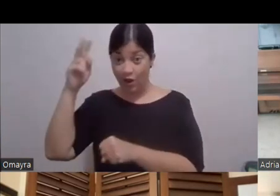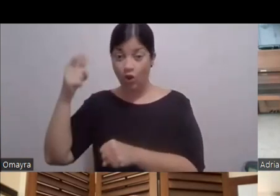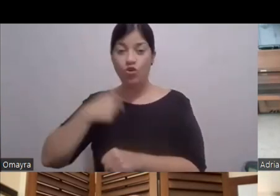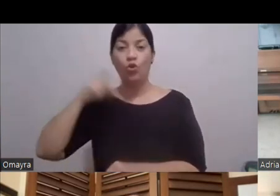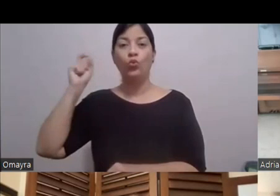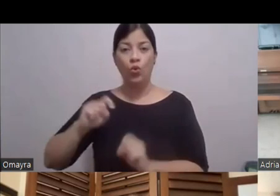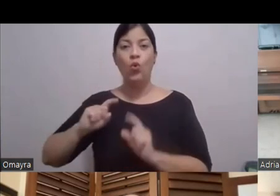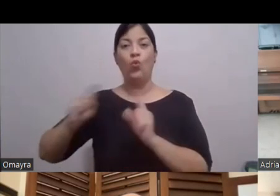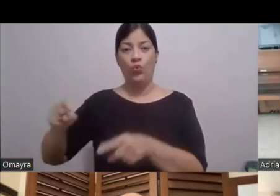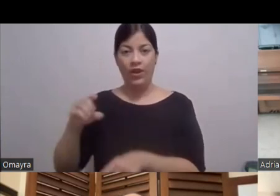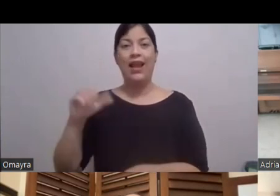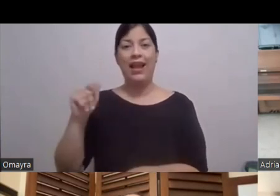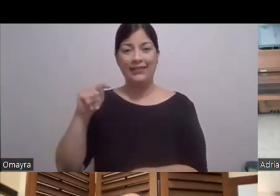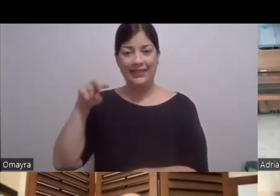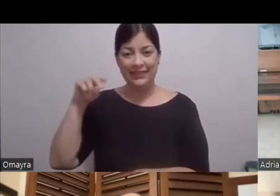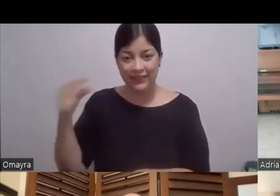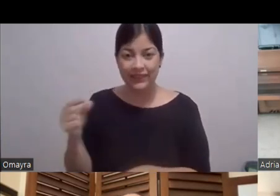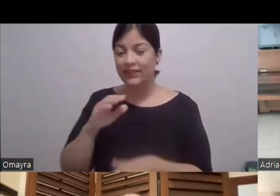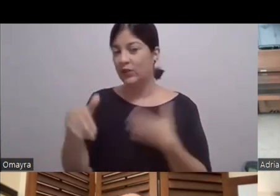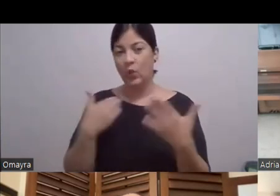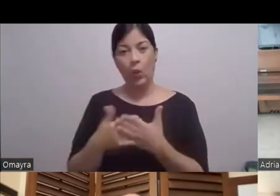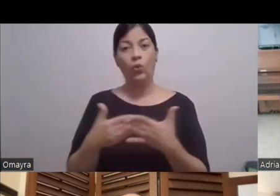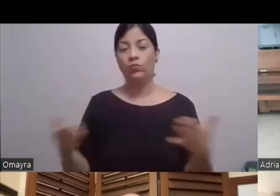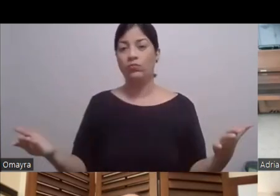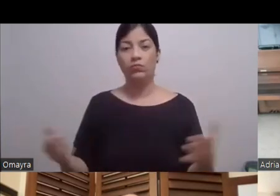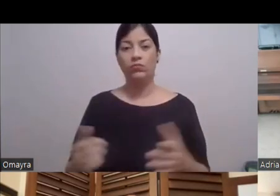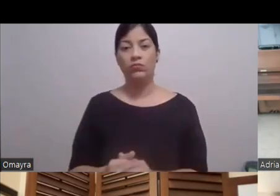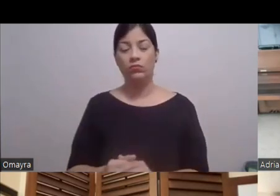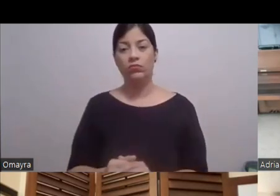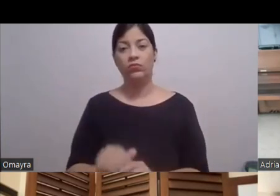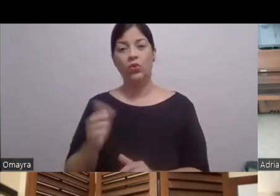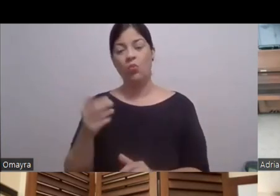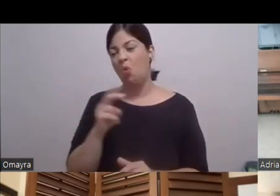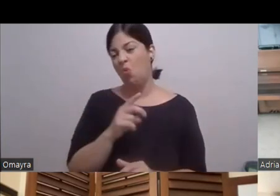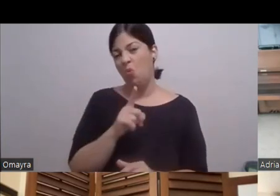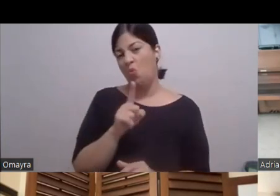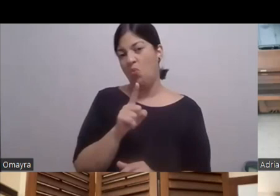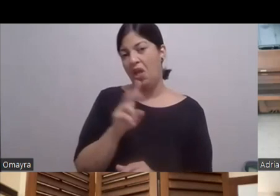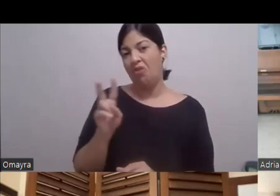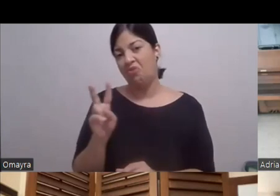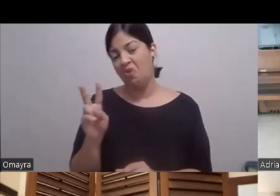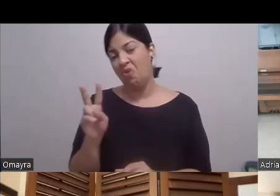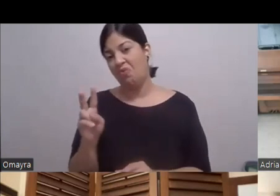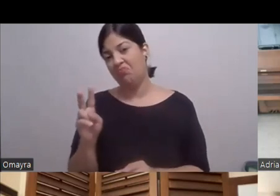Y sabes No fue Como una o dos producciones Que no me llamaron Que no me dieron O sea, que me llamaron directamente